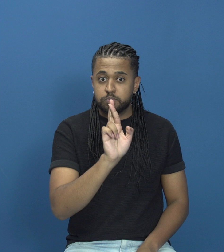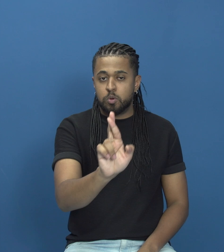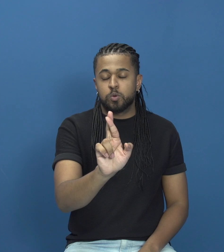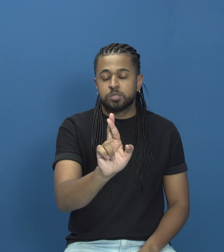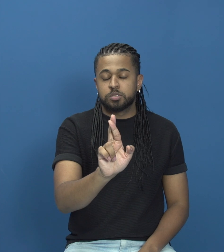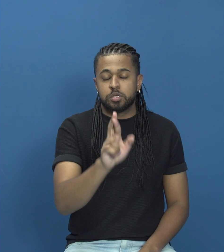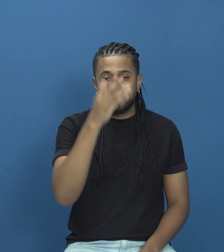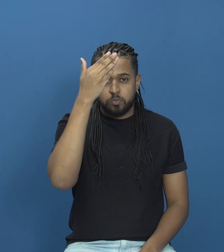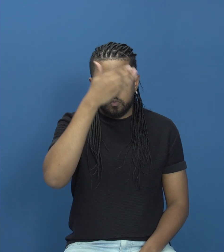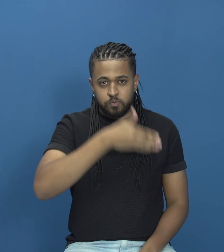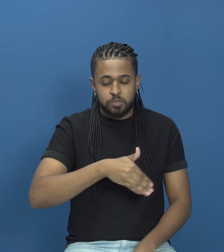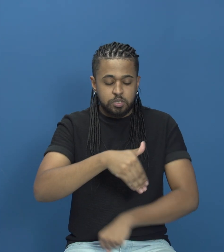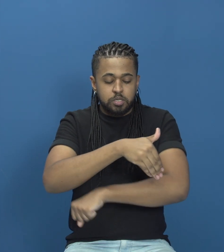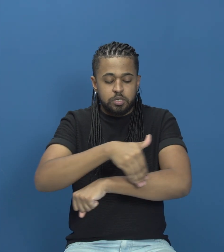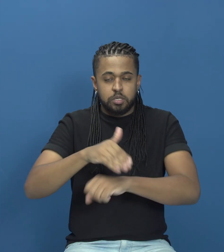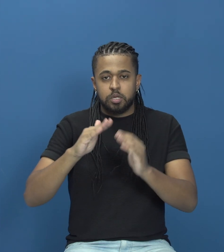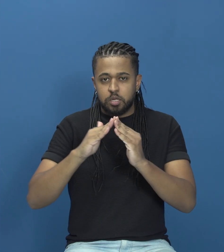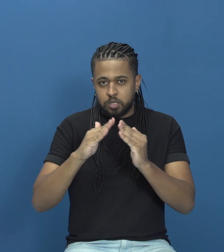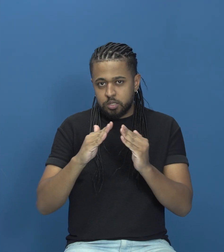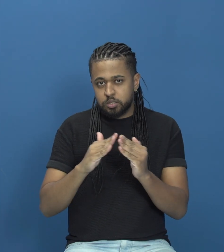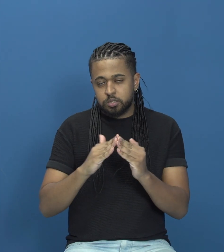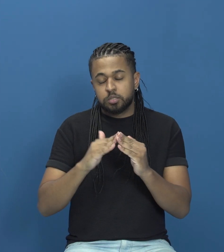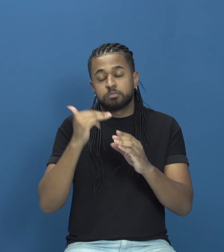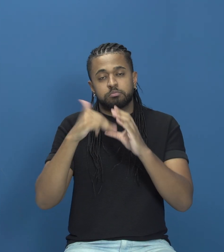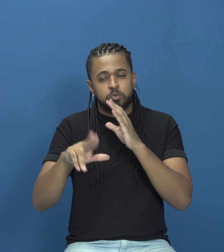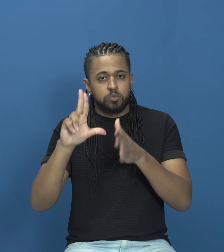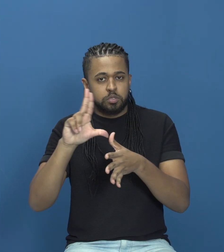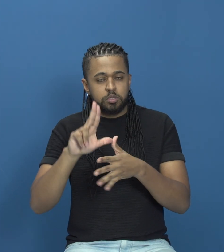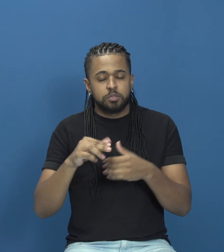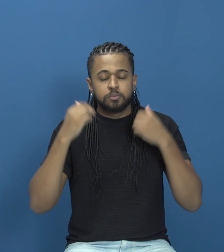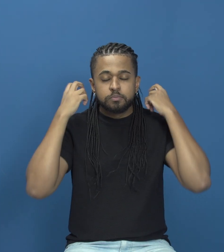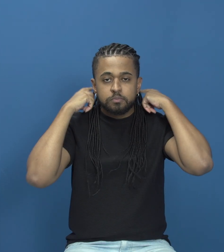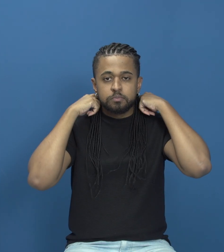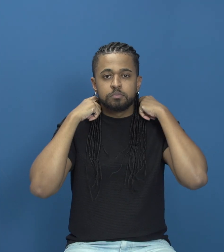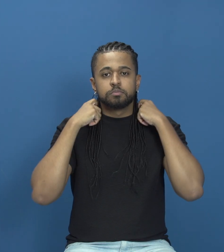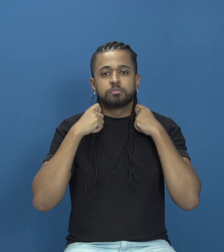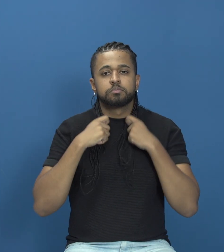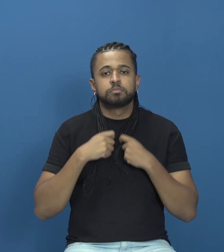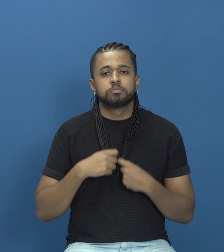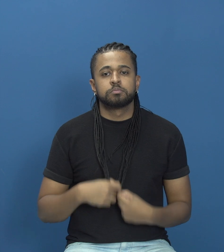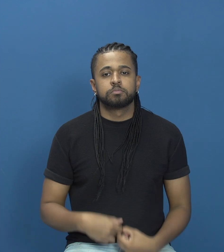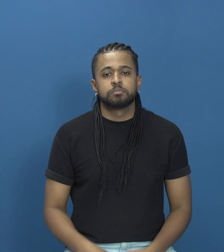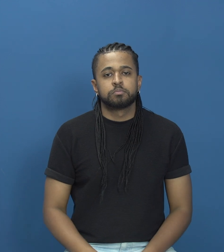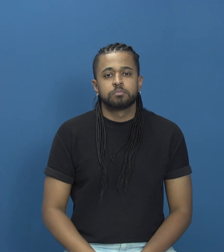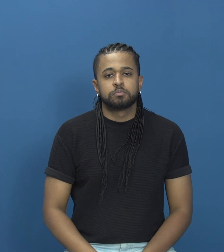com o comprovante de residência emitido pela UNILA. Fecha parênteses.